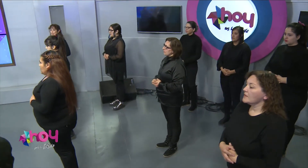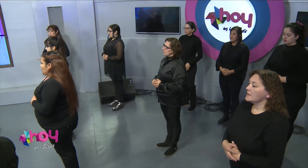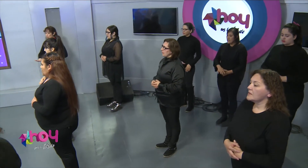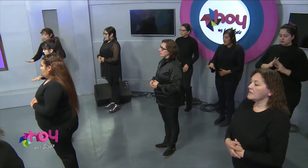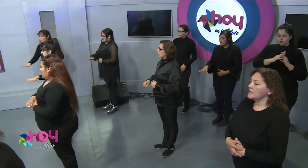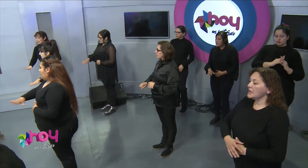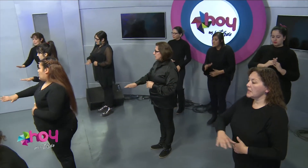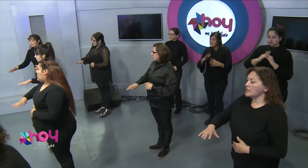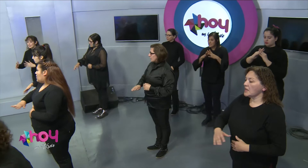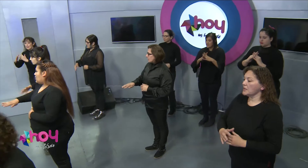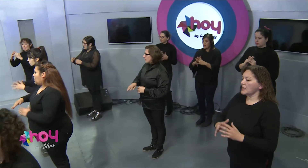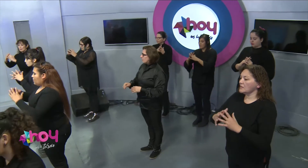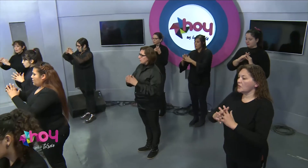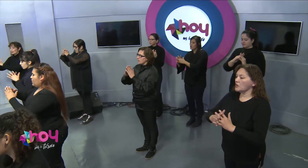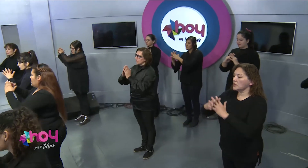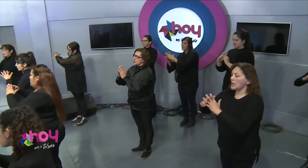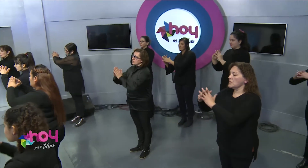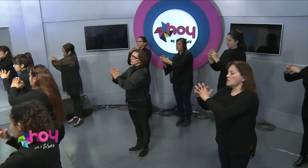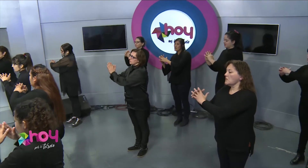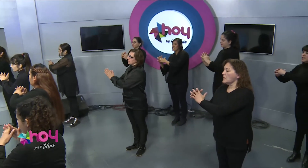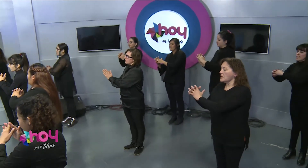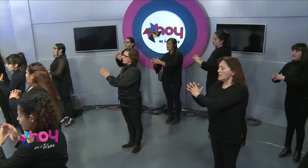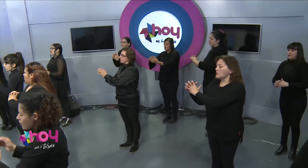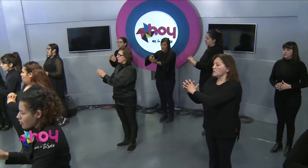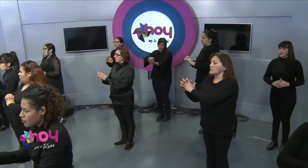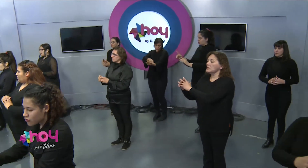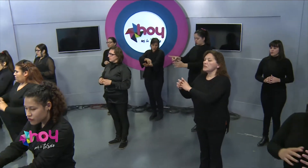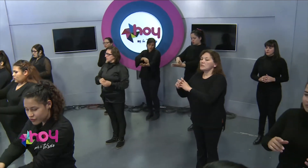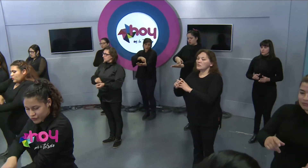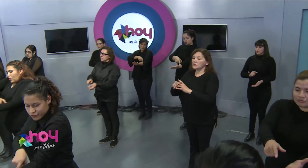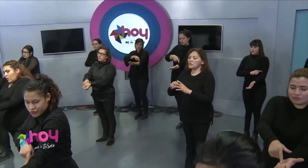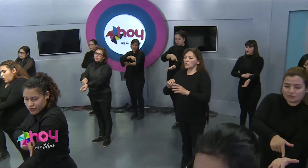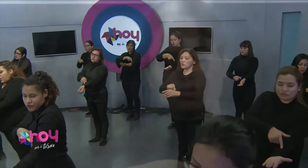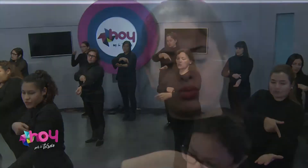En la villa del portezuelo, con sus costumbres.